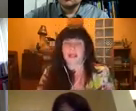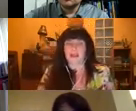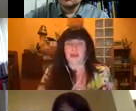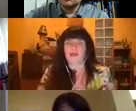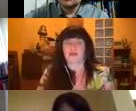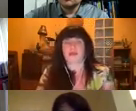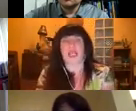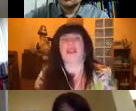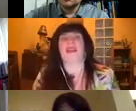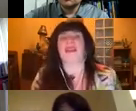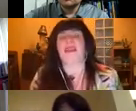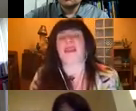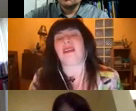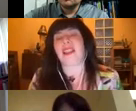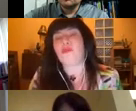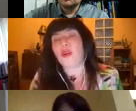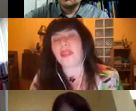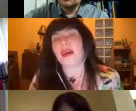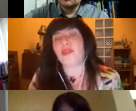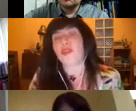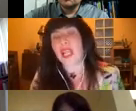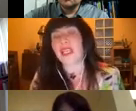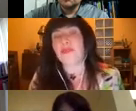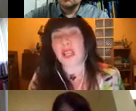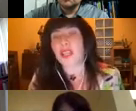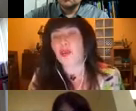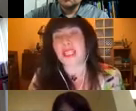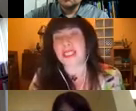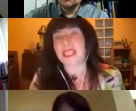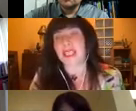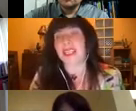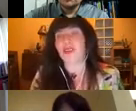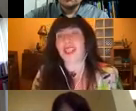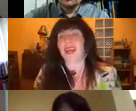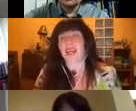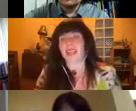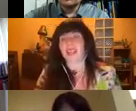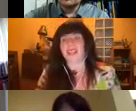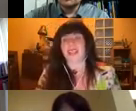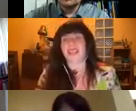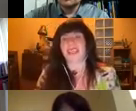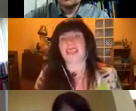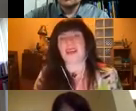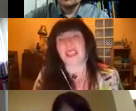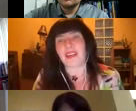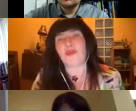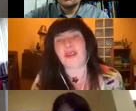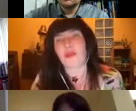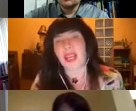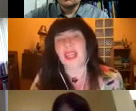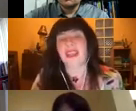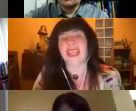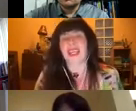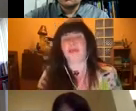gramática sistémico-funcional. En la búsqueda, yo llegué al equipo el año 2017, creo, a trabajar, y estaban en